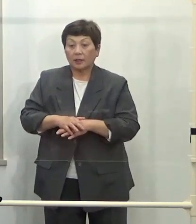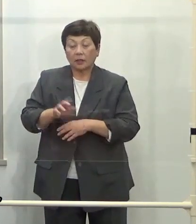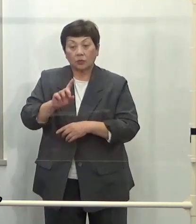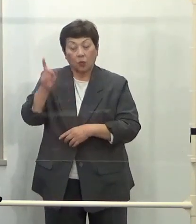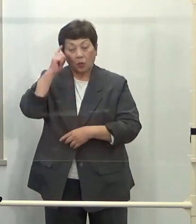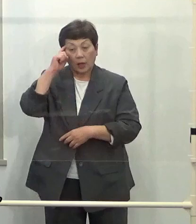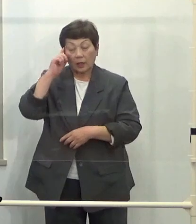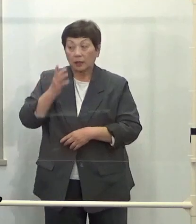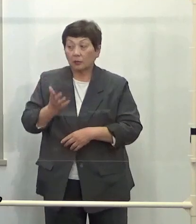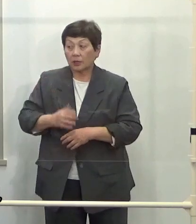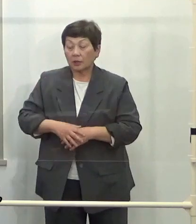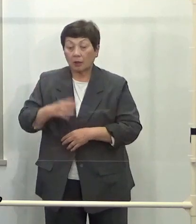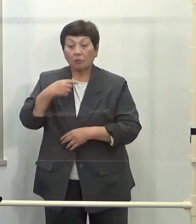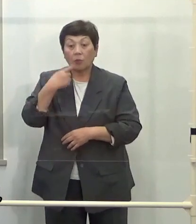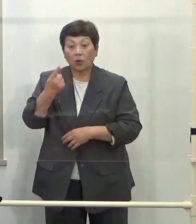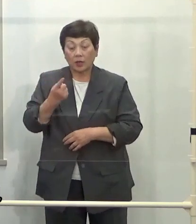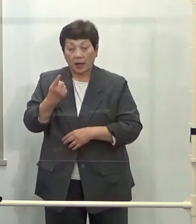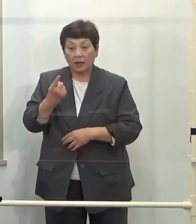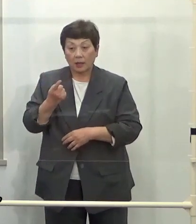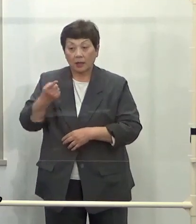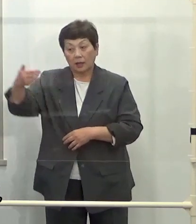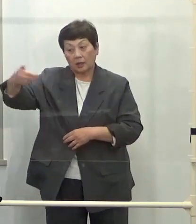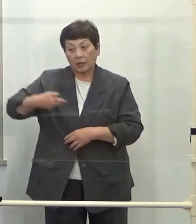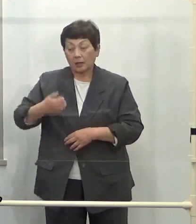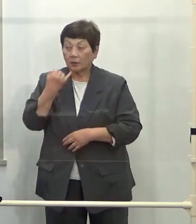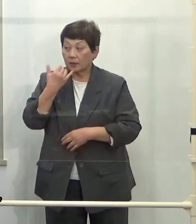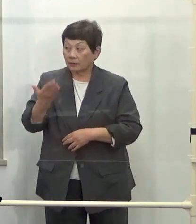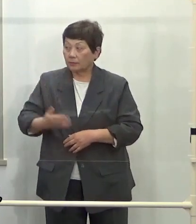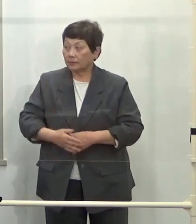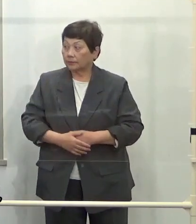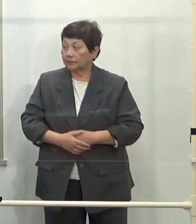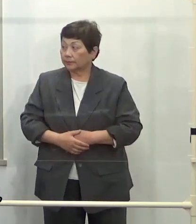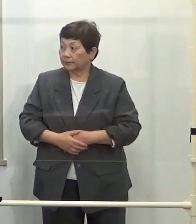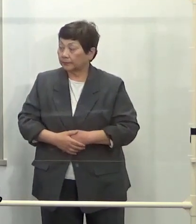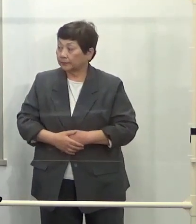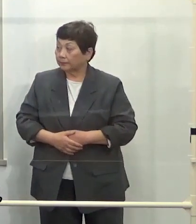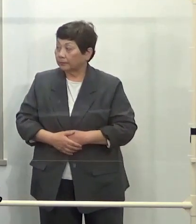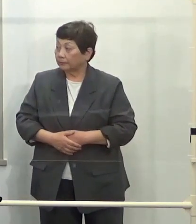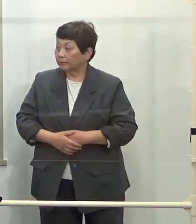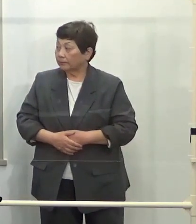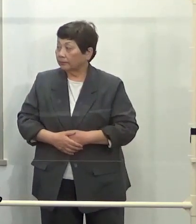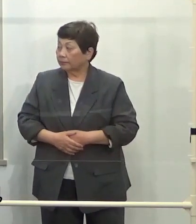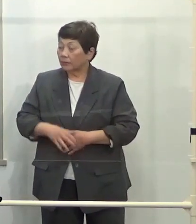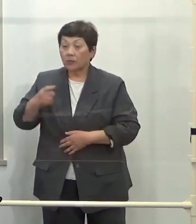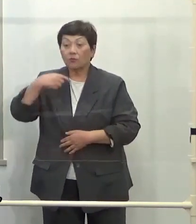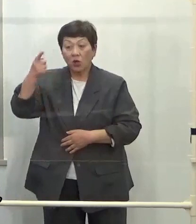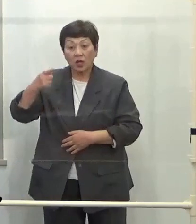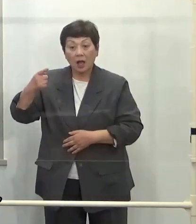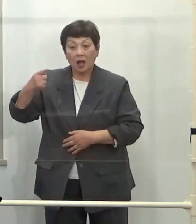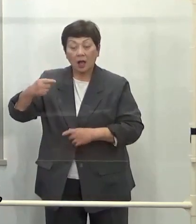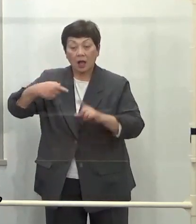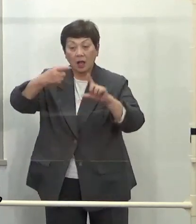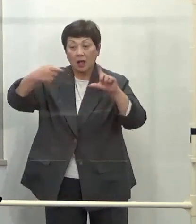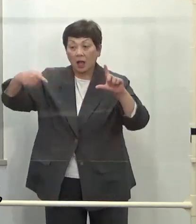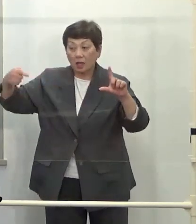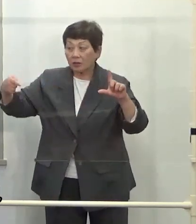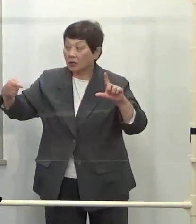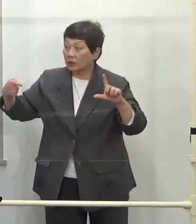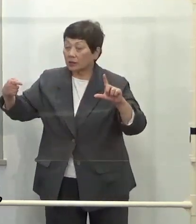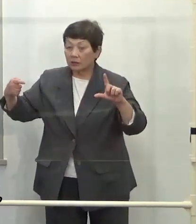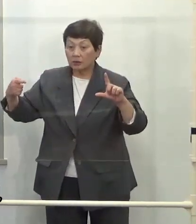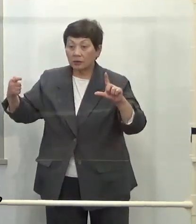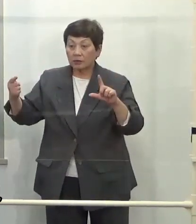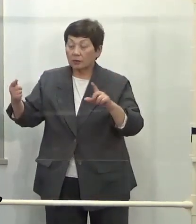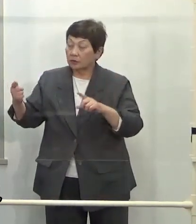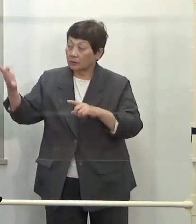になっているか、もう一度お伺いしてもよろしいでしょうか。 この福岡さんはグラフをもう一回、最後のグラフを出してもらいたい